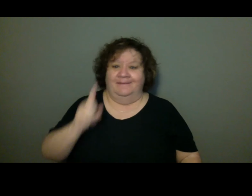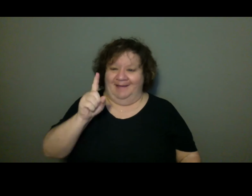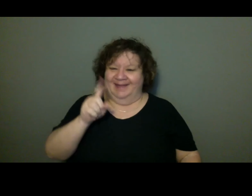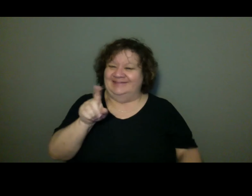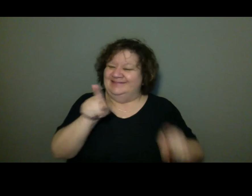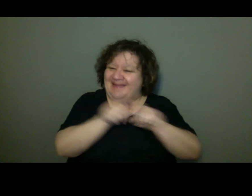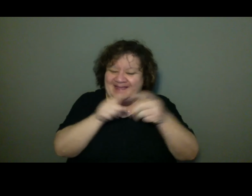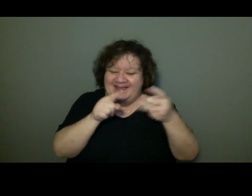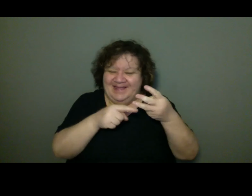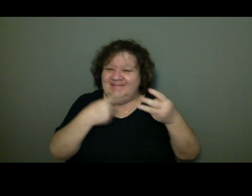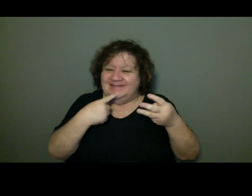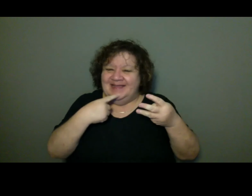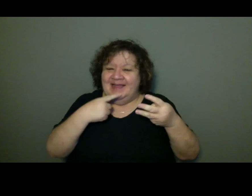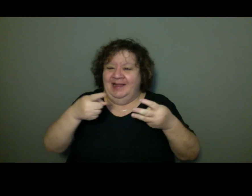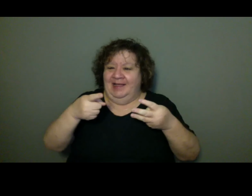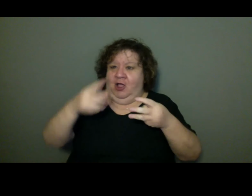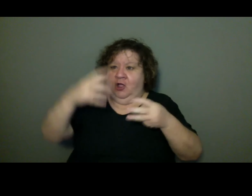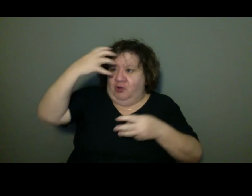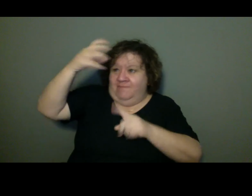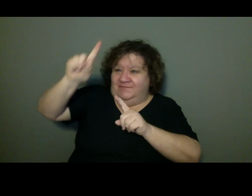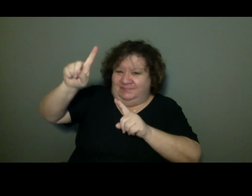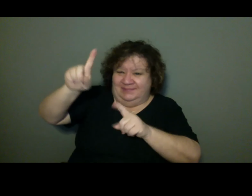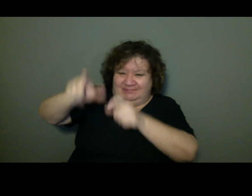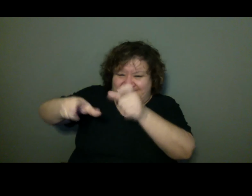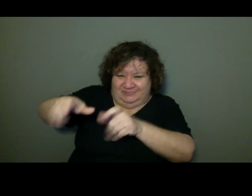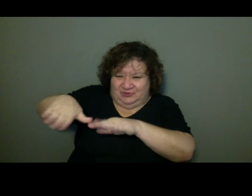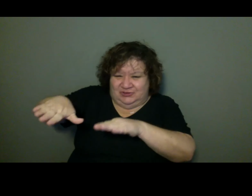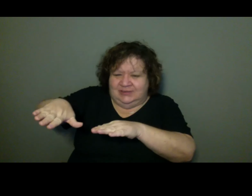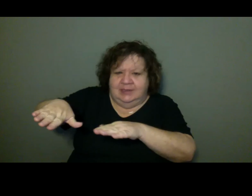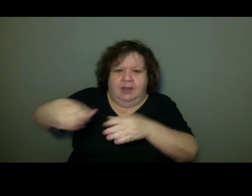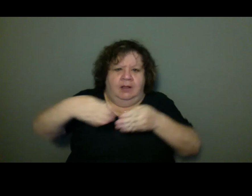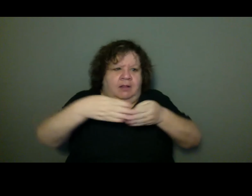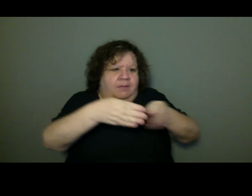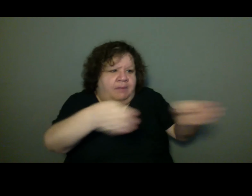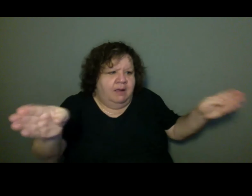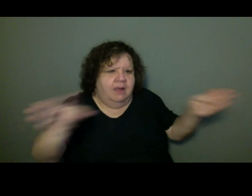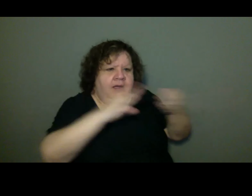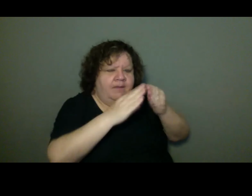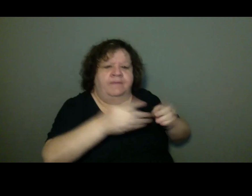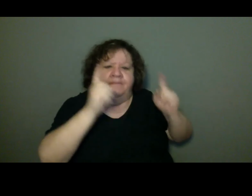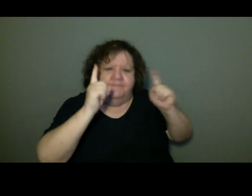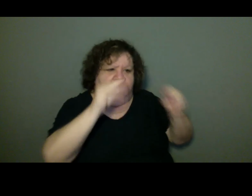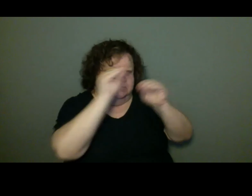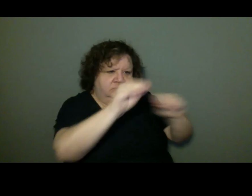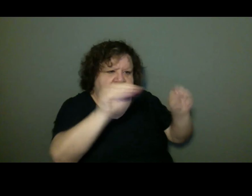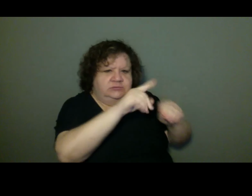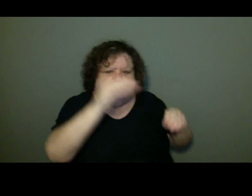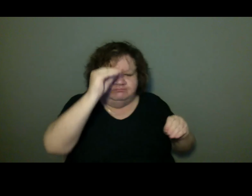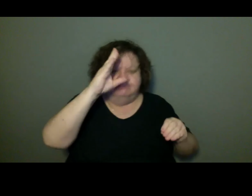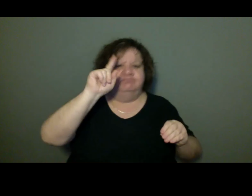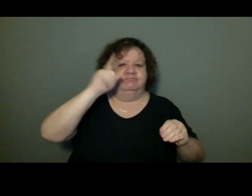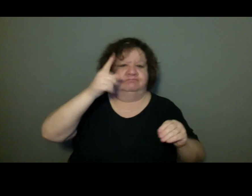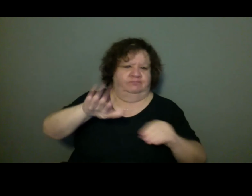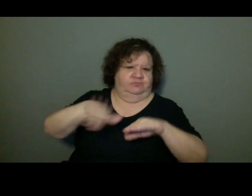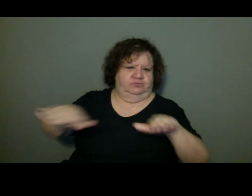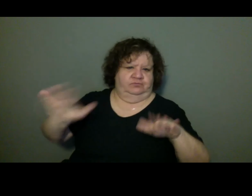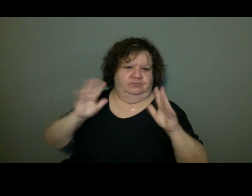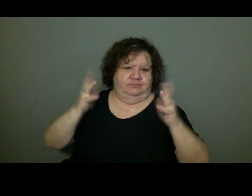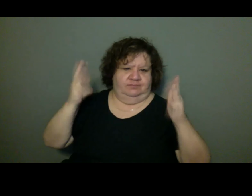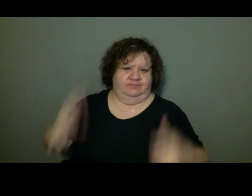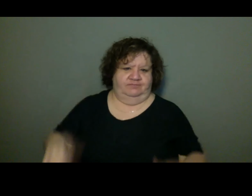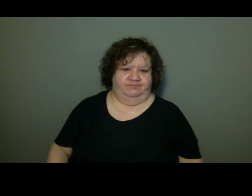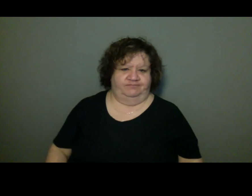que las autoridades políticas sepan lo que sucede en las instituciones y que lo eviten. También está el tema de